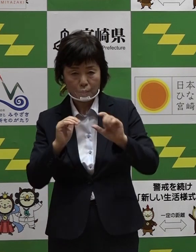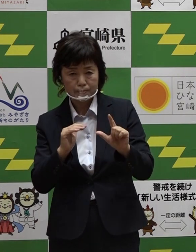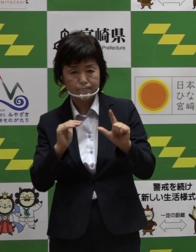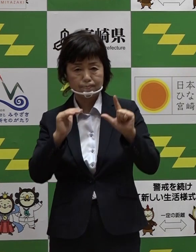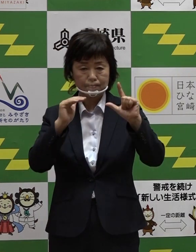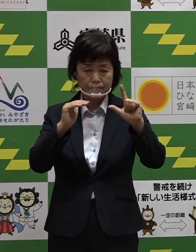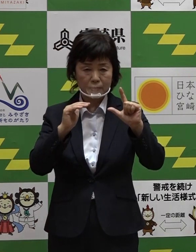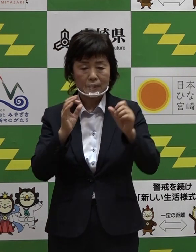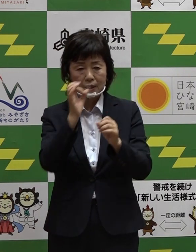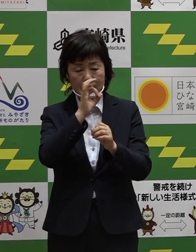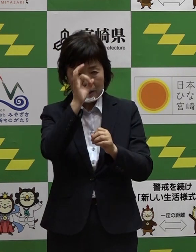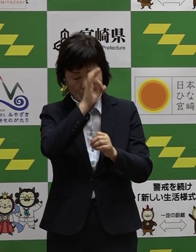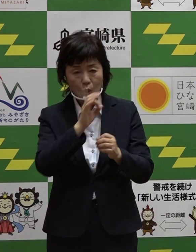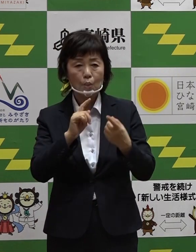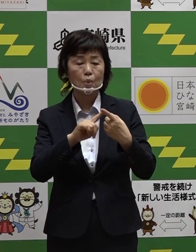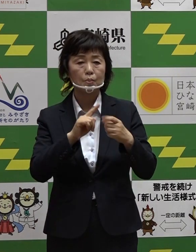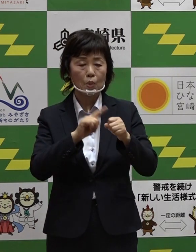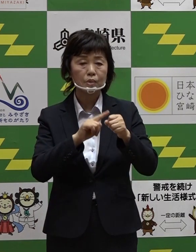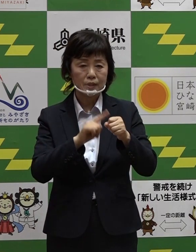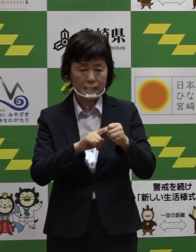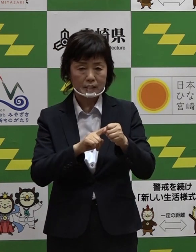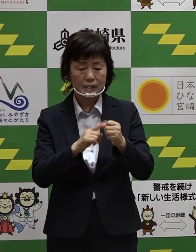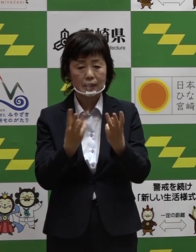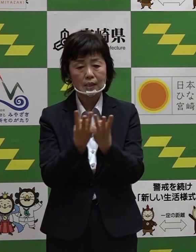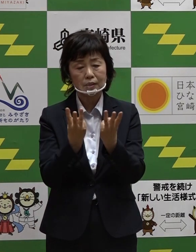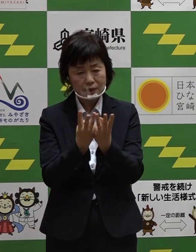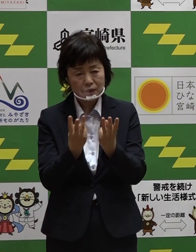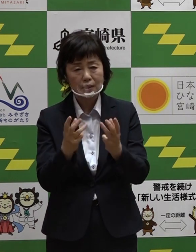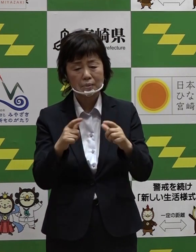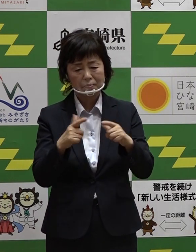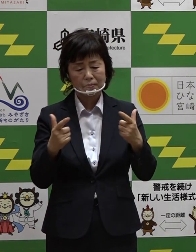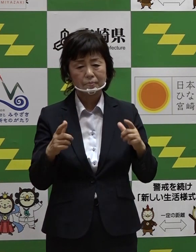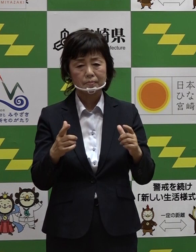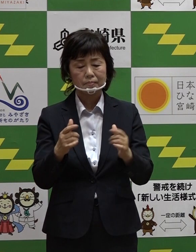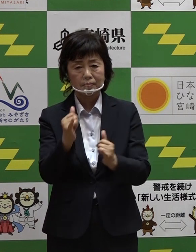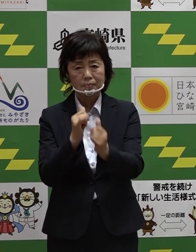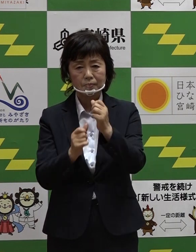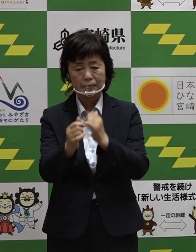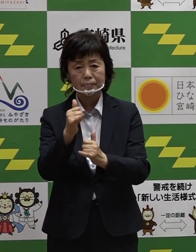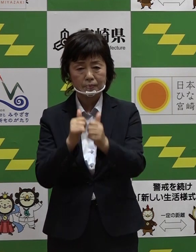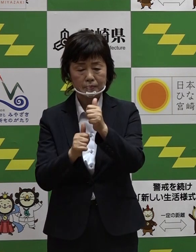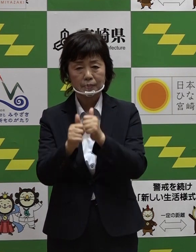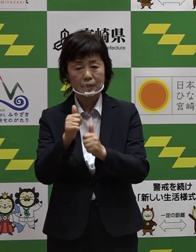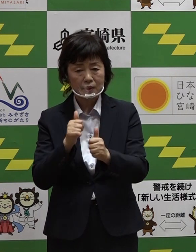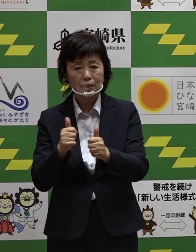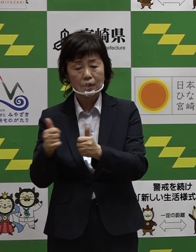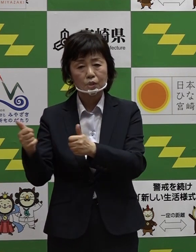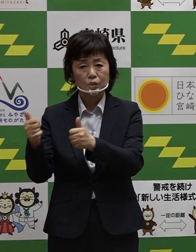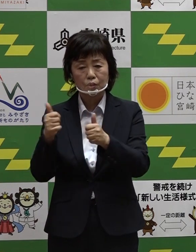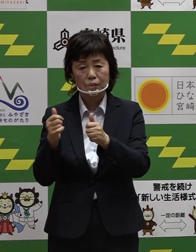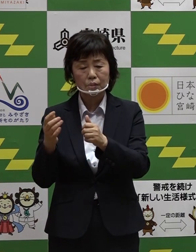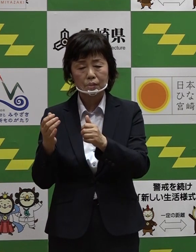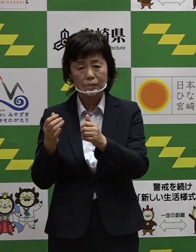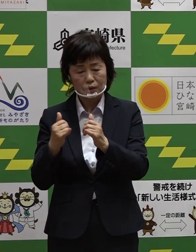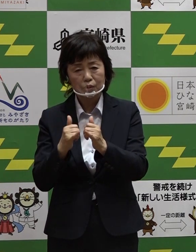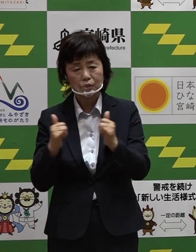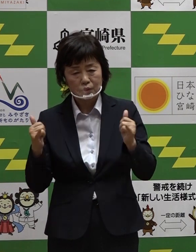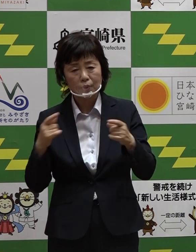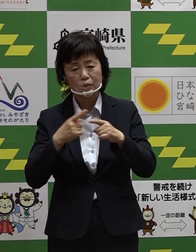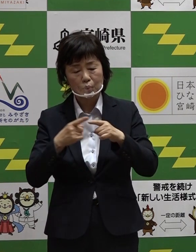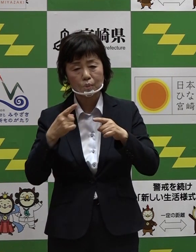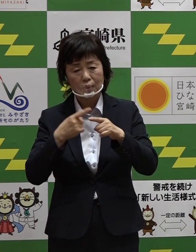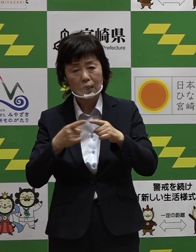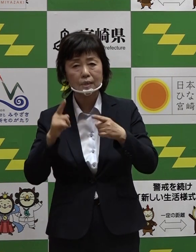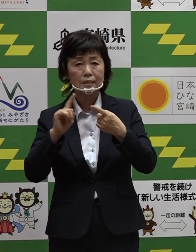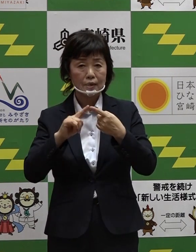光目的の往来で多くの人数が行き来することによるリスクというものはやっぱり徐々に、段